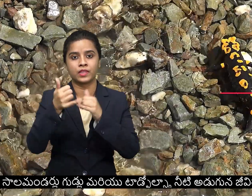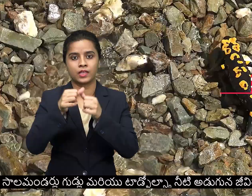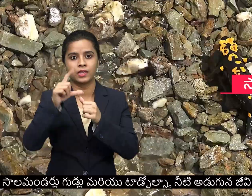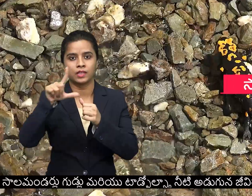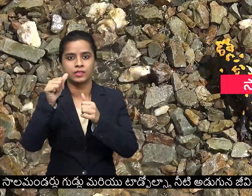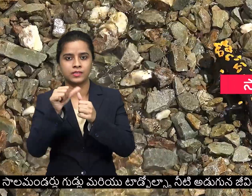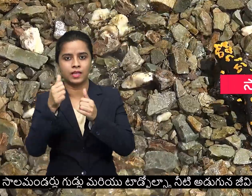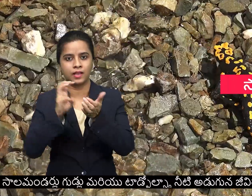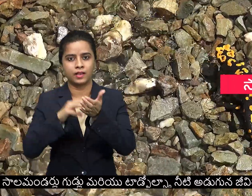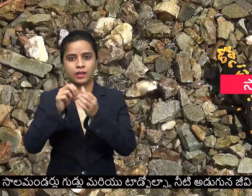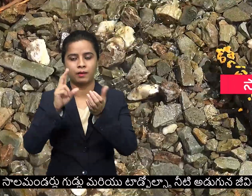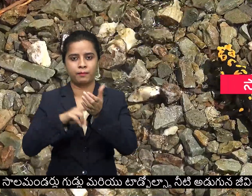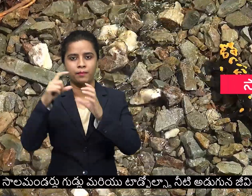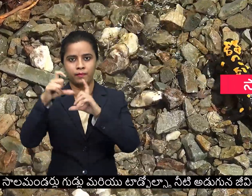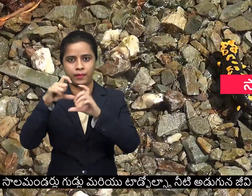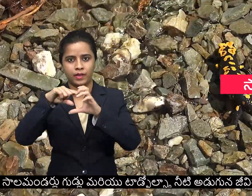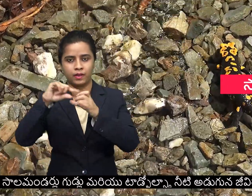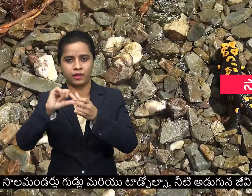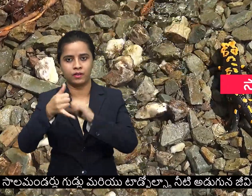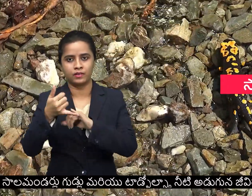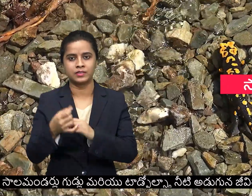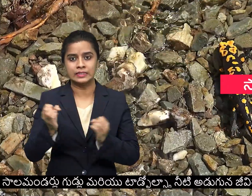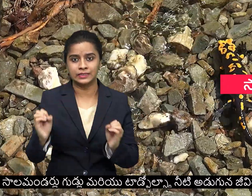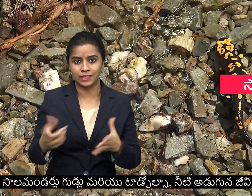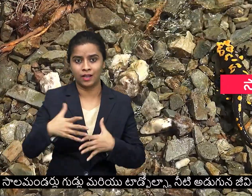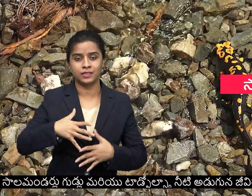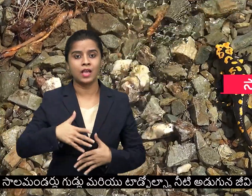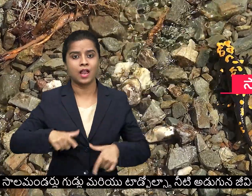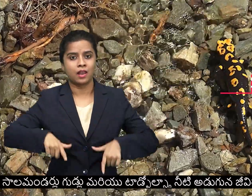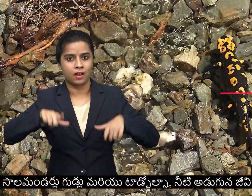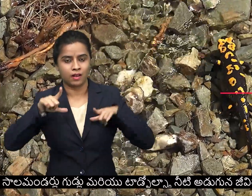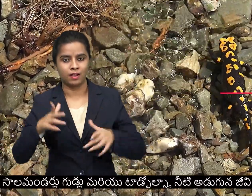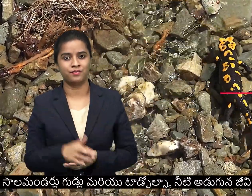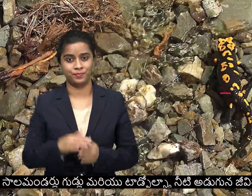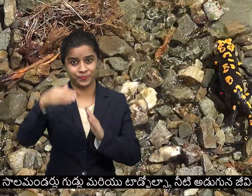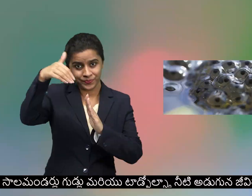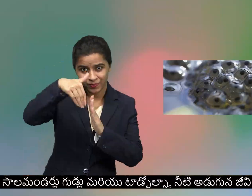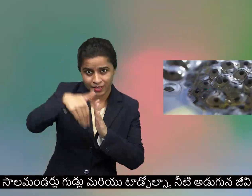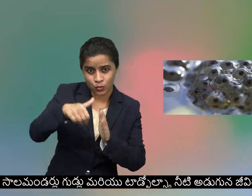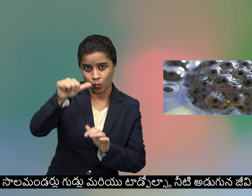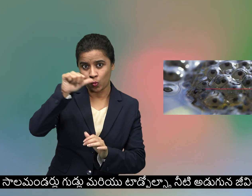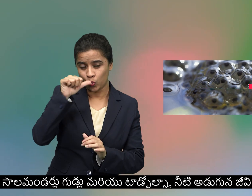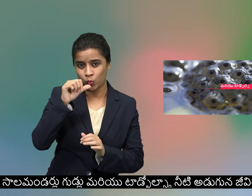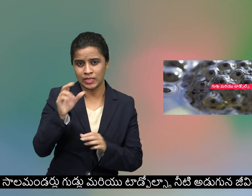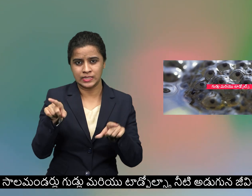సాలమండర్లు, గుడ్లు మరియు టాడ్పోల్స్గా నీటి అడుగున జీవితాన్ని ప్రారంభిస్తాయి.